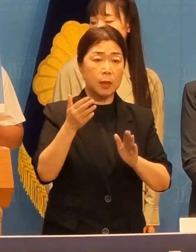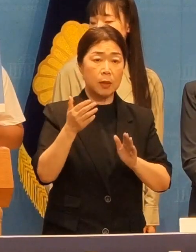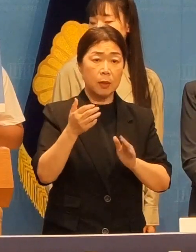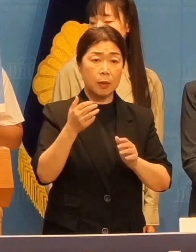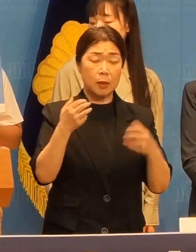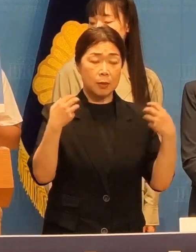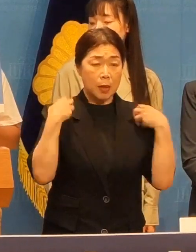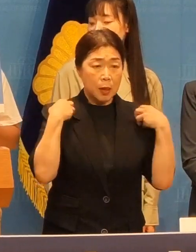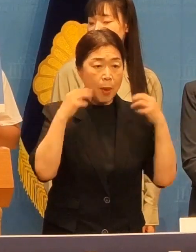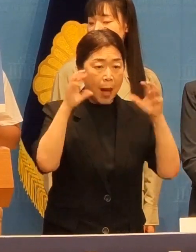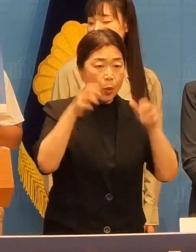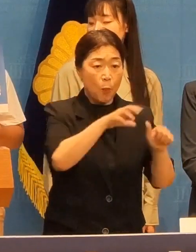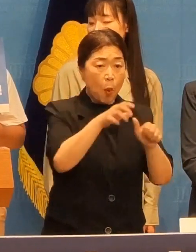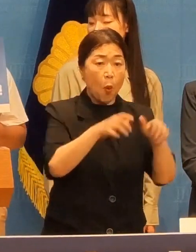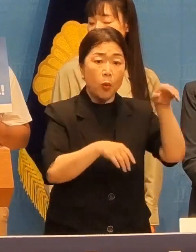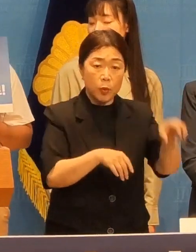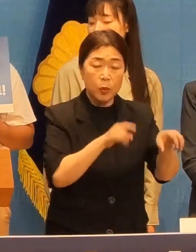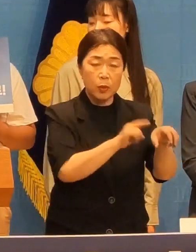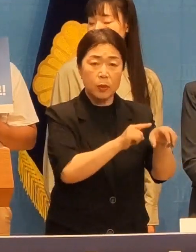생존자들은 당당하게